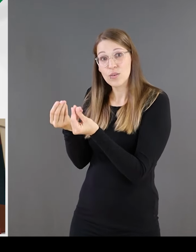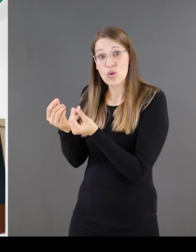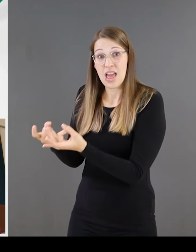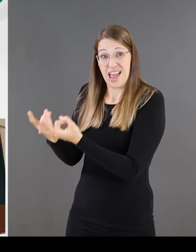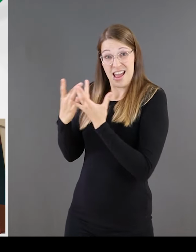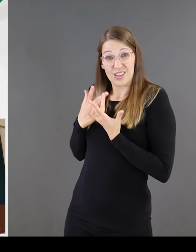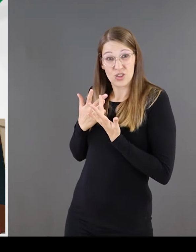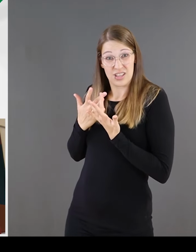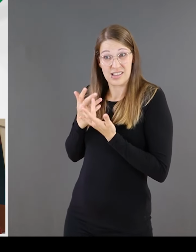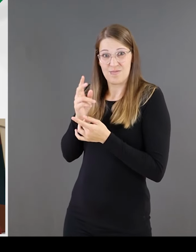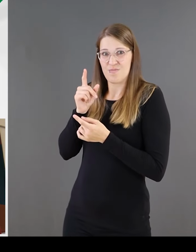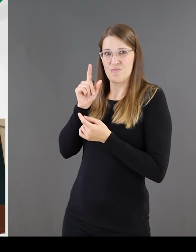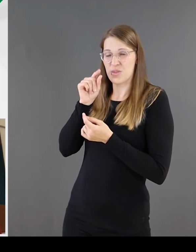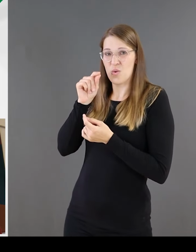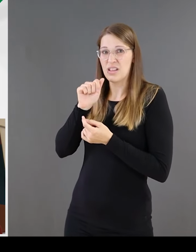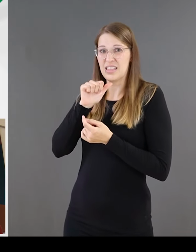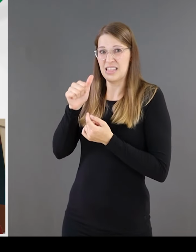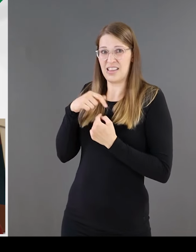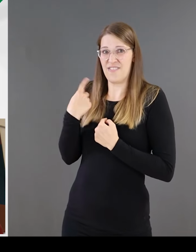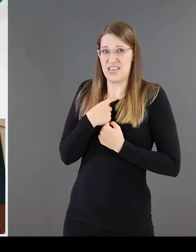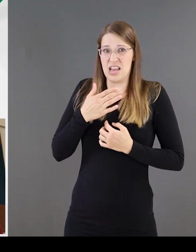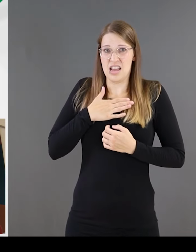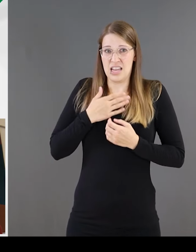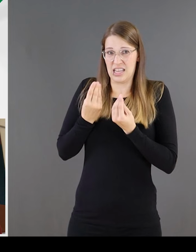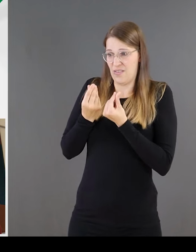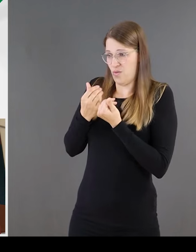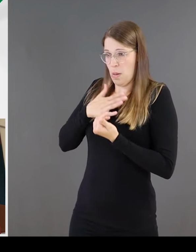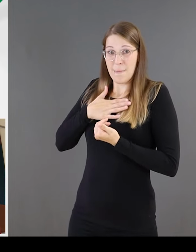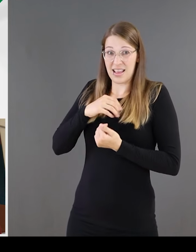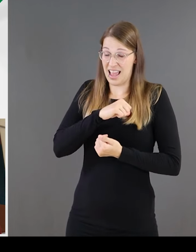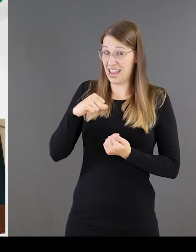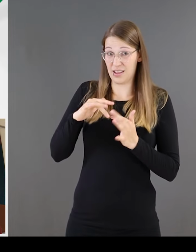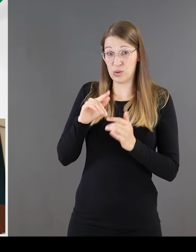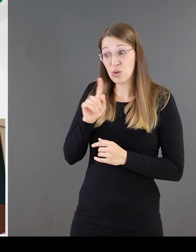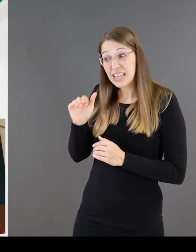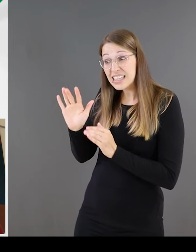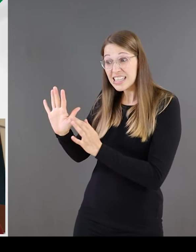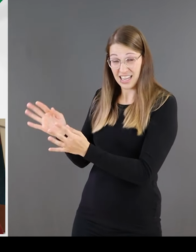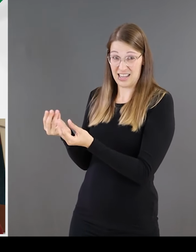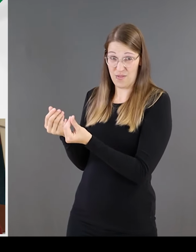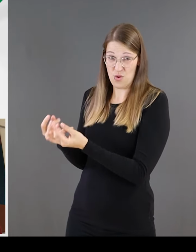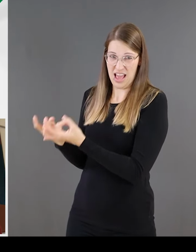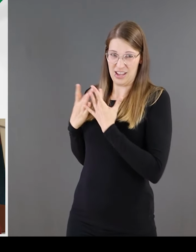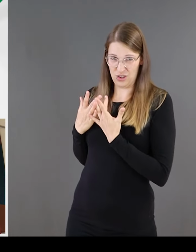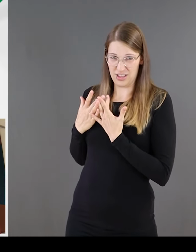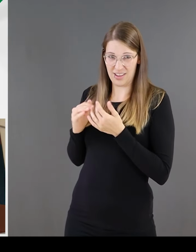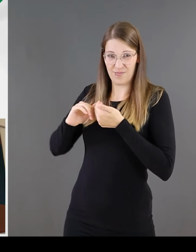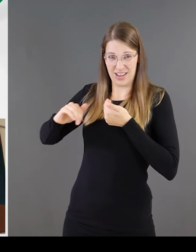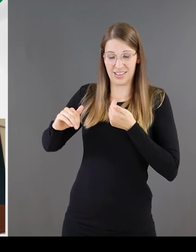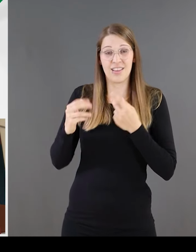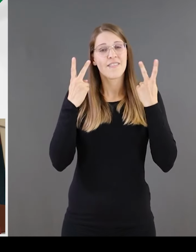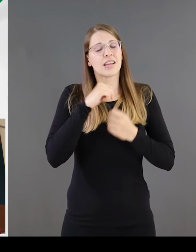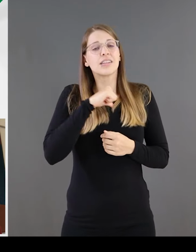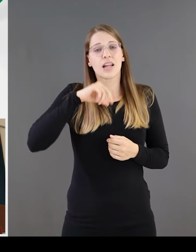Kinder. Und ganz, ganz wichtig ist es einfach, dass wir gut auf uns schauen, uns immer wieder auch